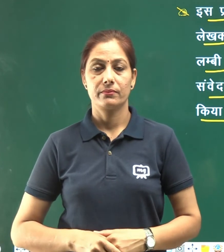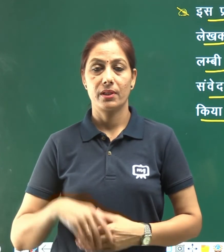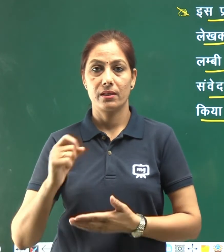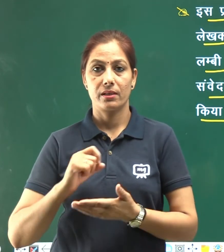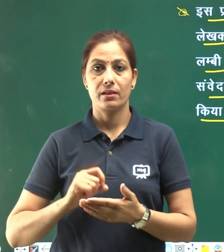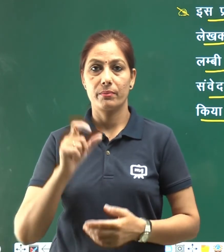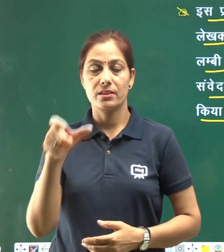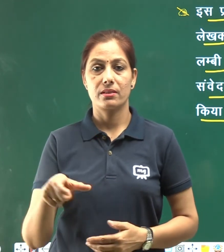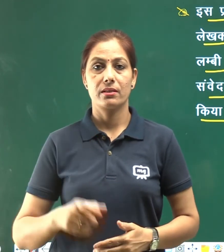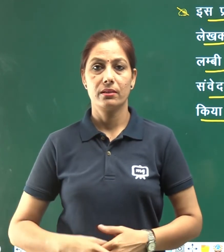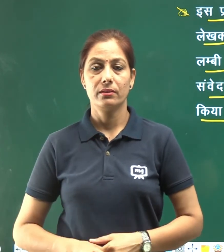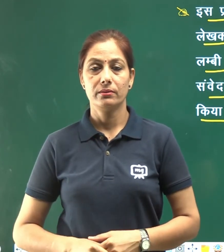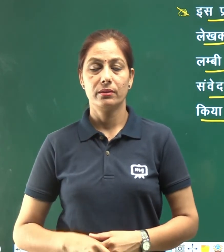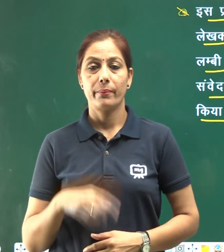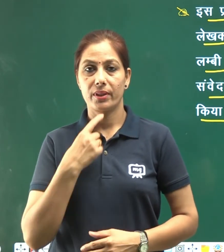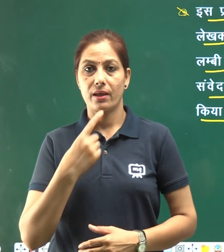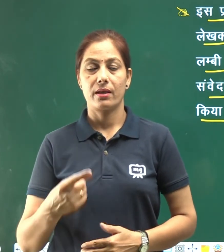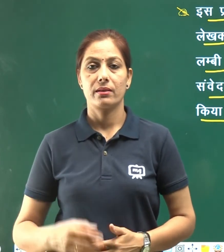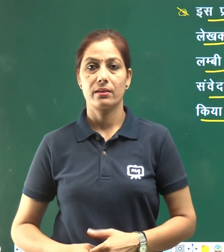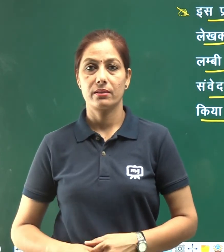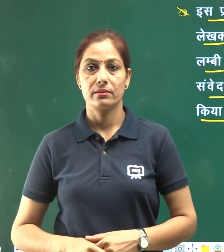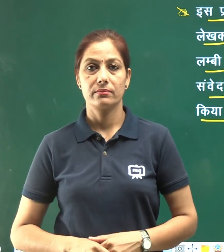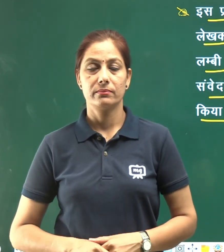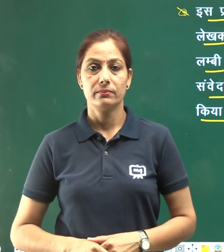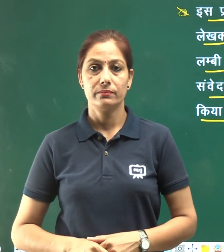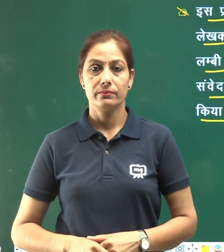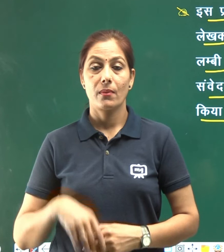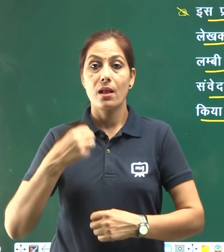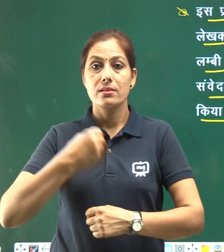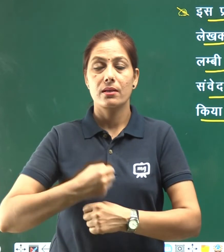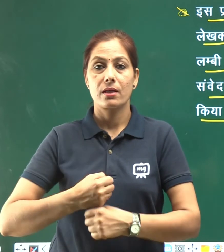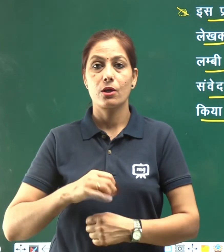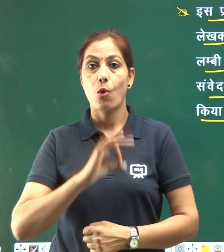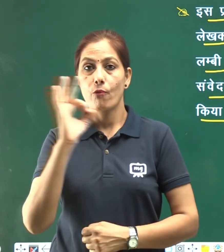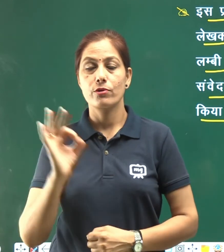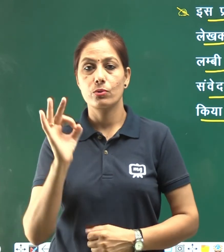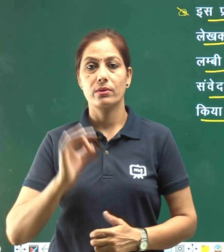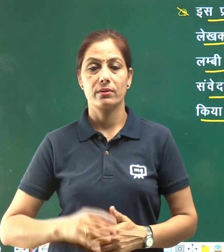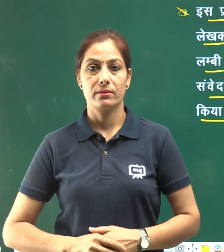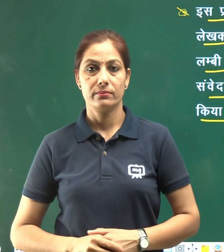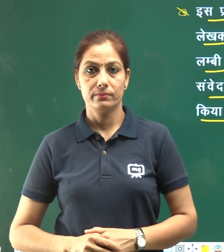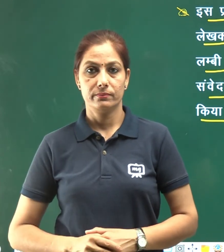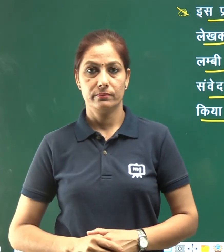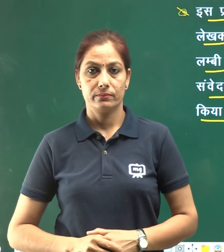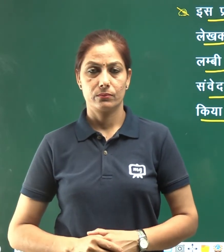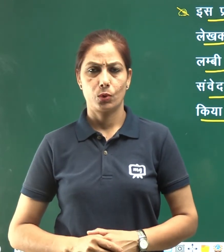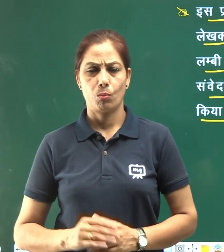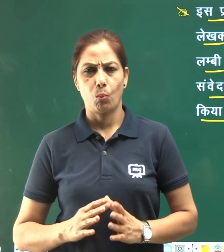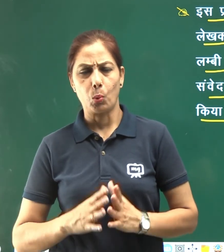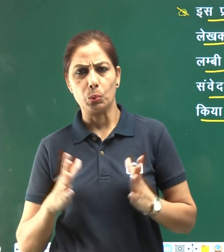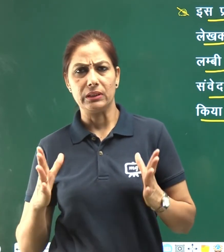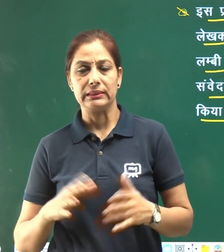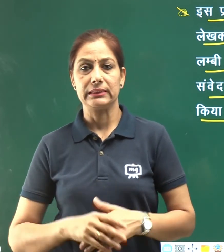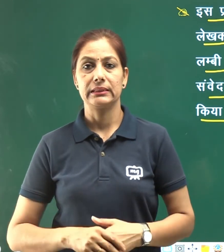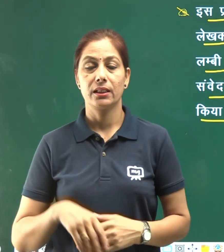लेखक ने बताया है कि सरकारी कार्यालयों की लंबी प्रक्रिया के